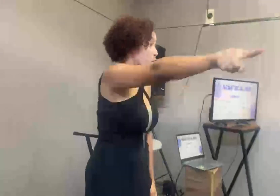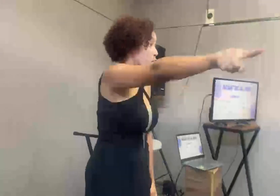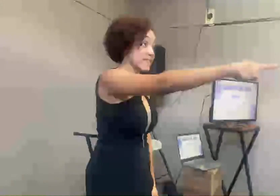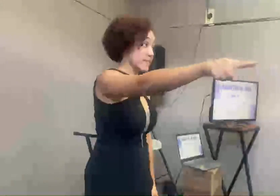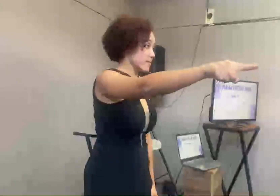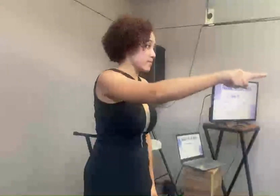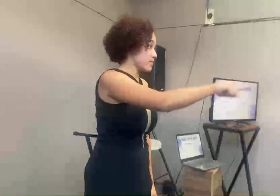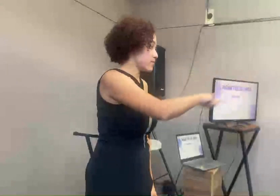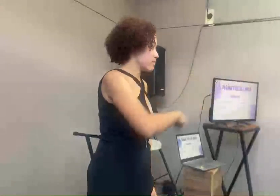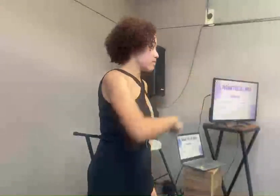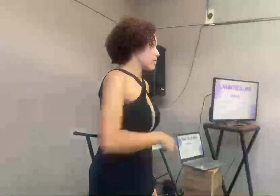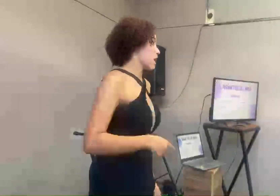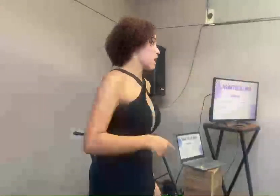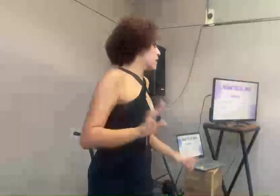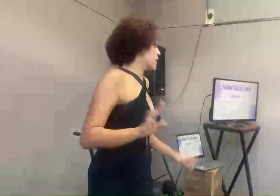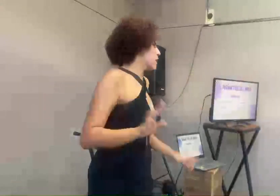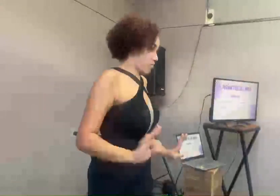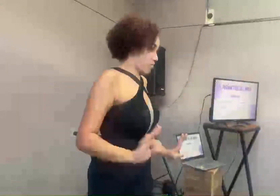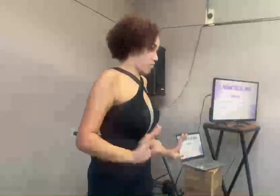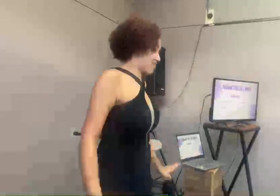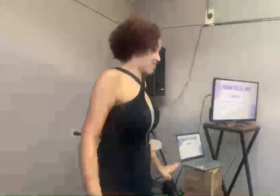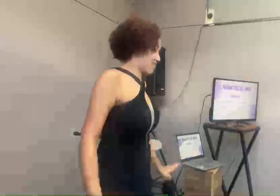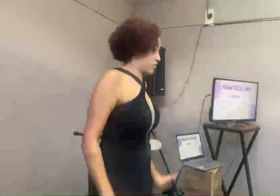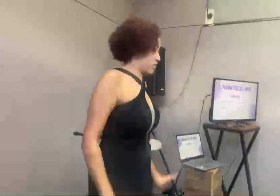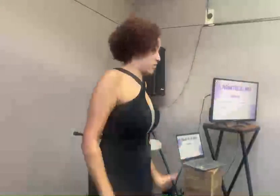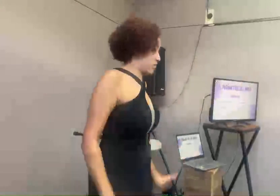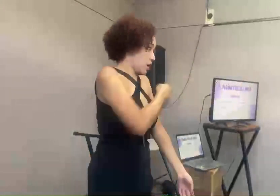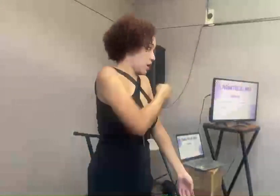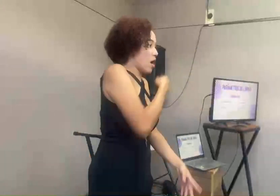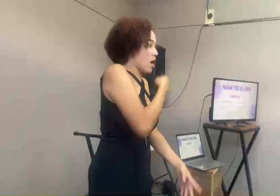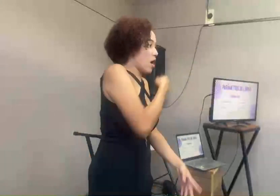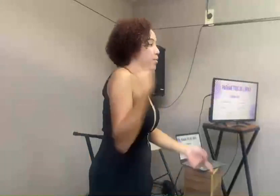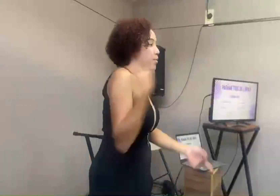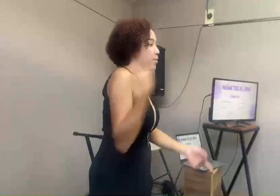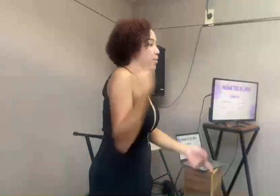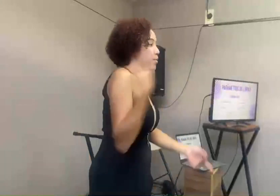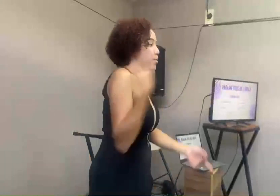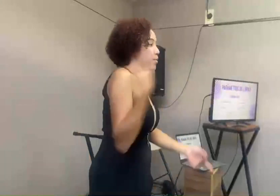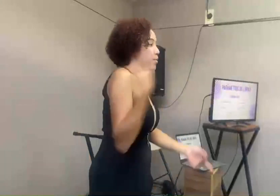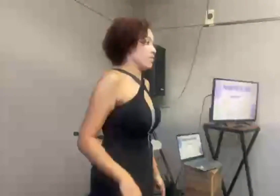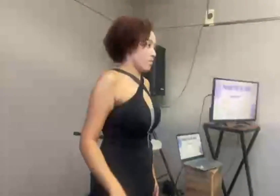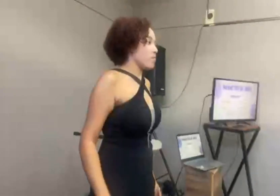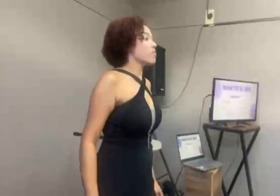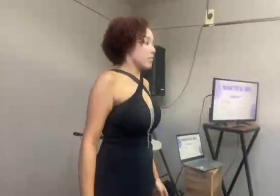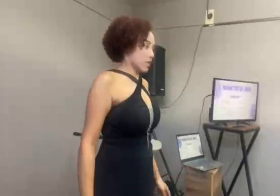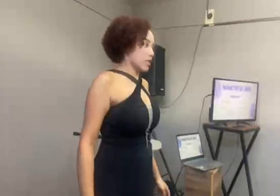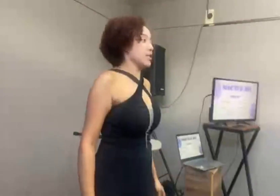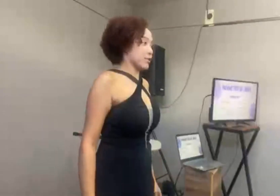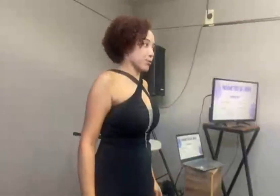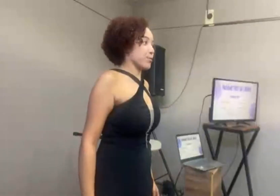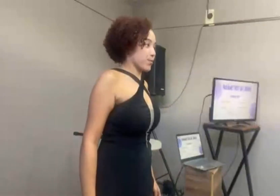vocês. Não, não, é porque tem mais mobilidade. Isso.